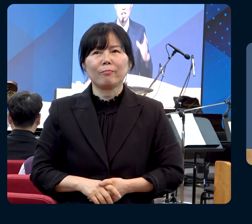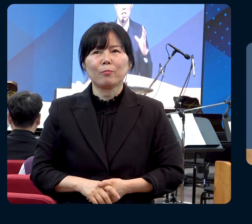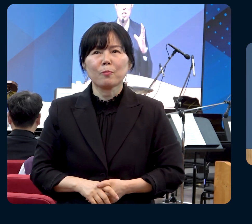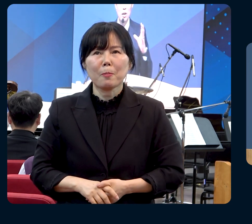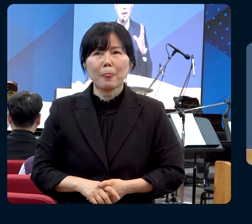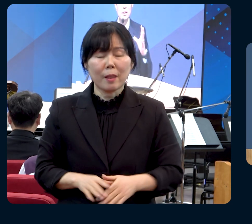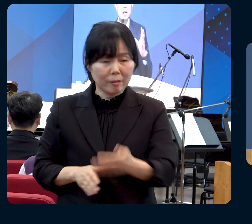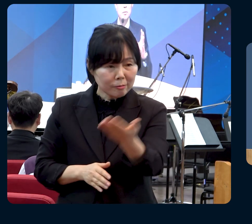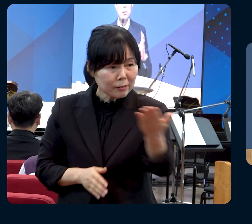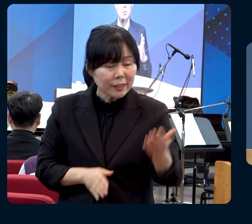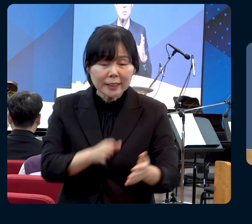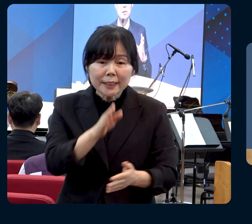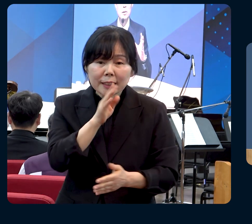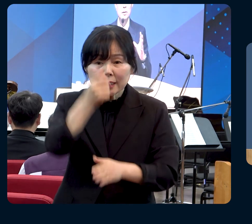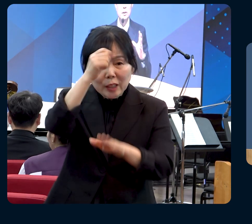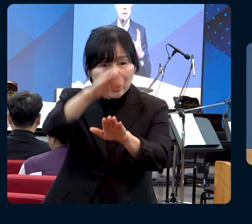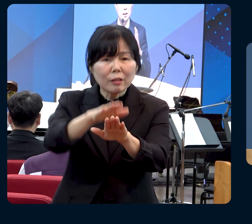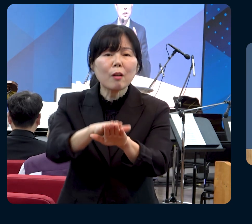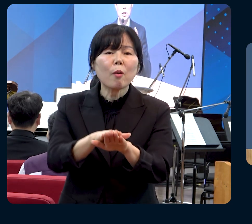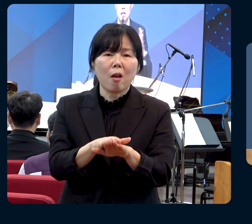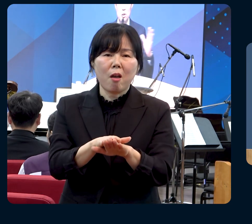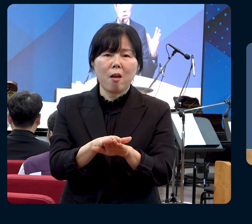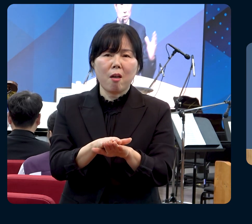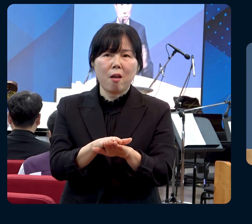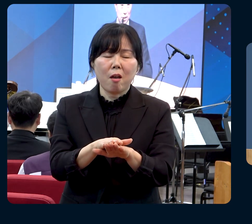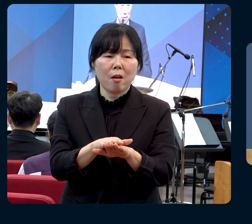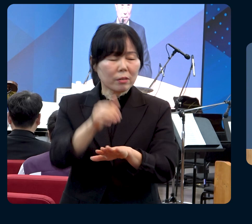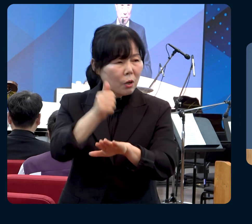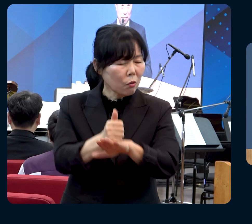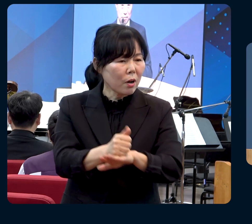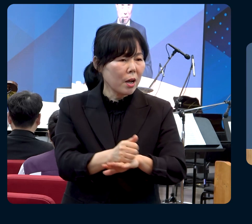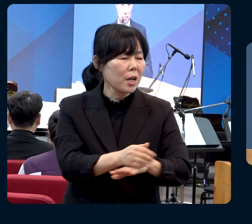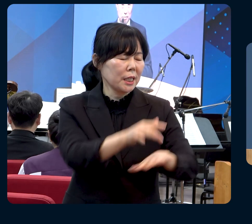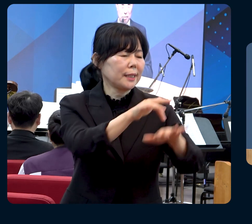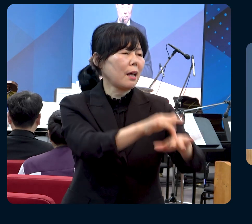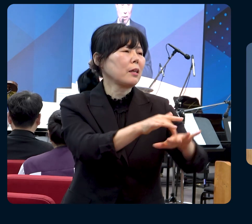우리는 진정한 예배로 사탄을 이길 수 있습니다.